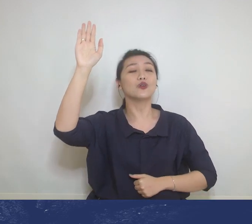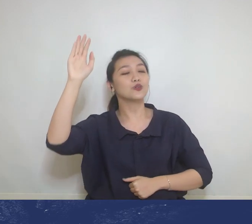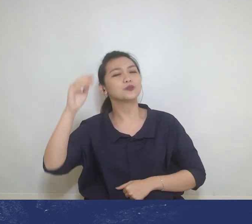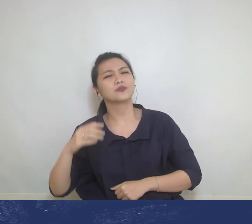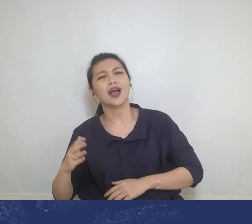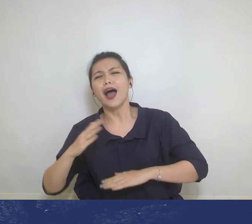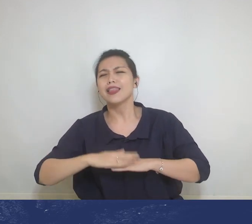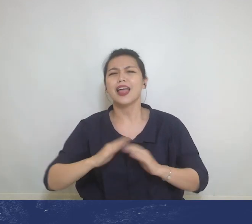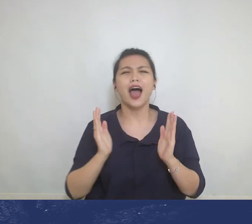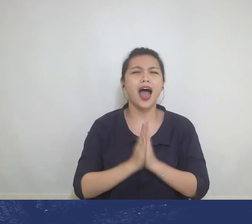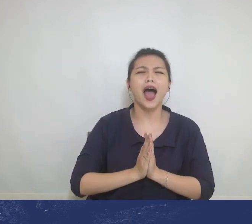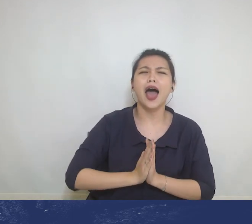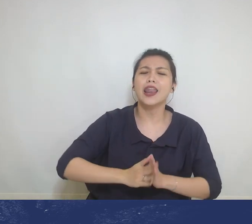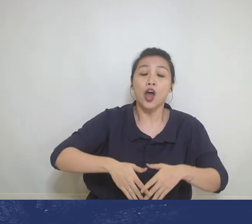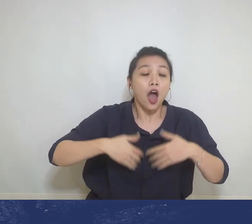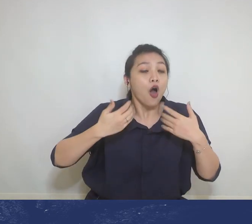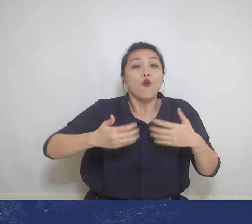kebaikanmu.